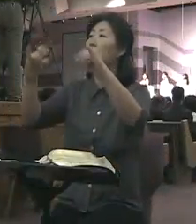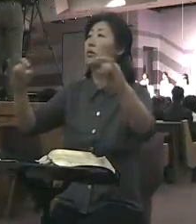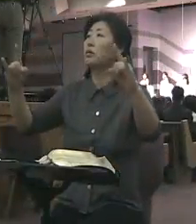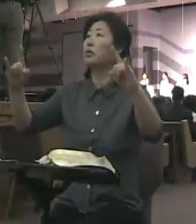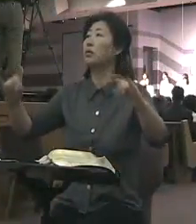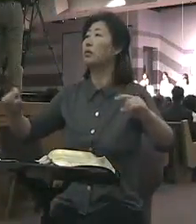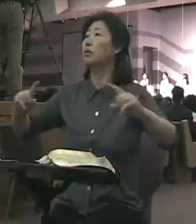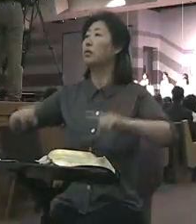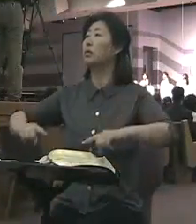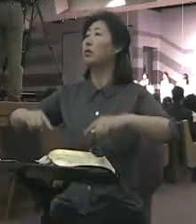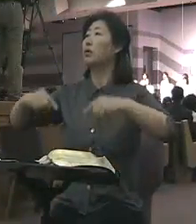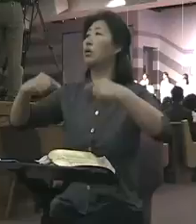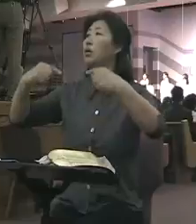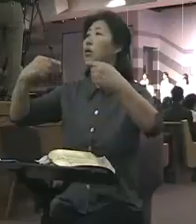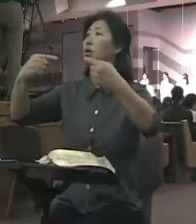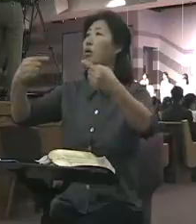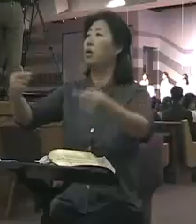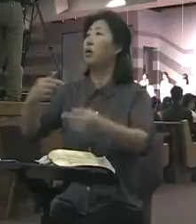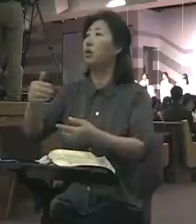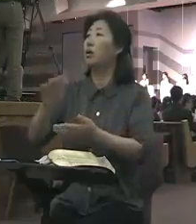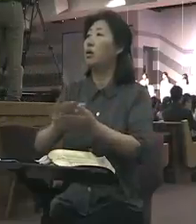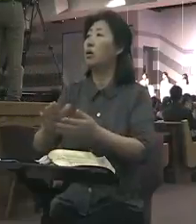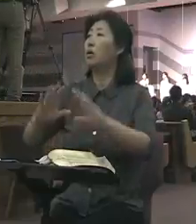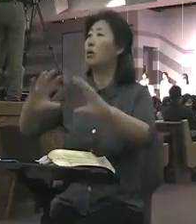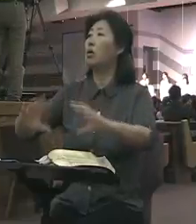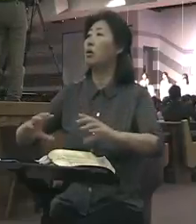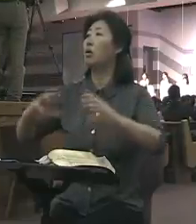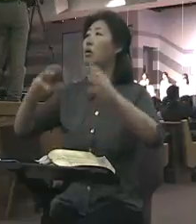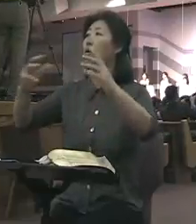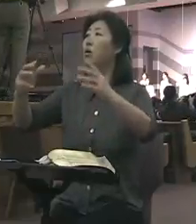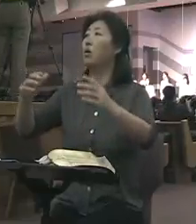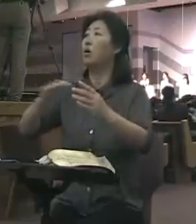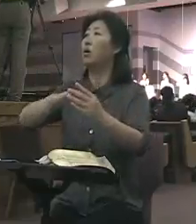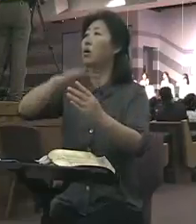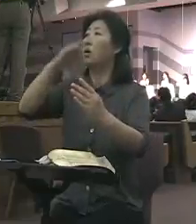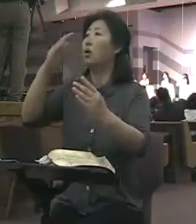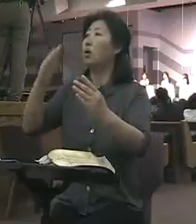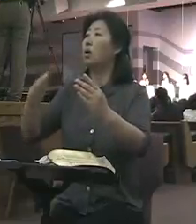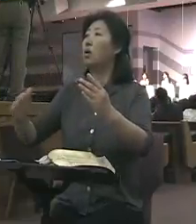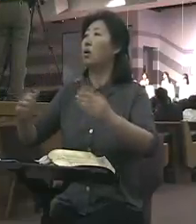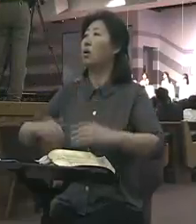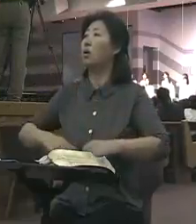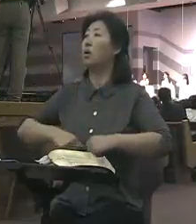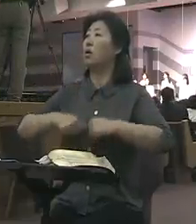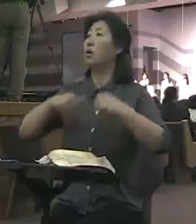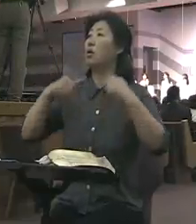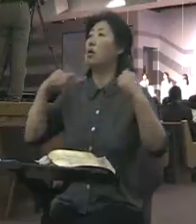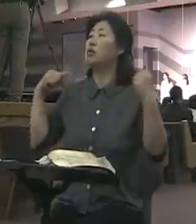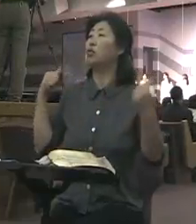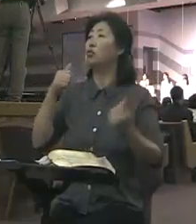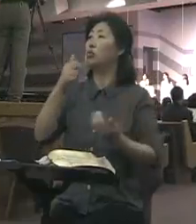들어갑니다. 세상의 신을 꺾고서 주 보좌